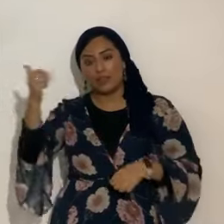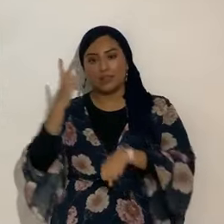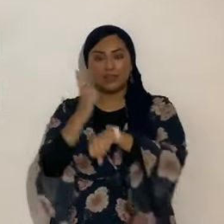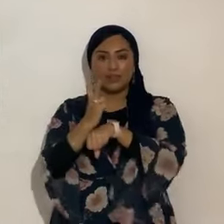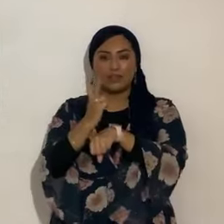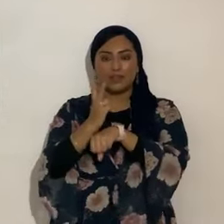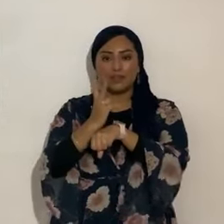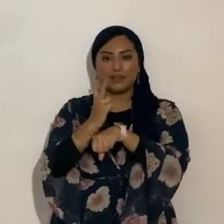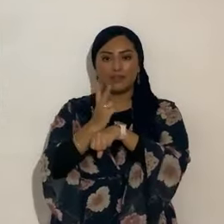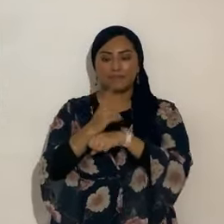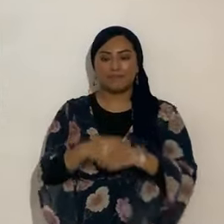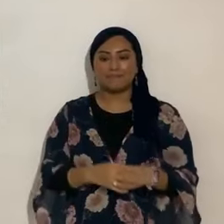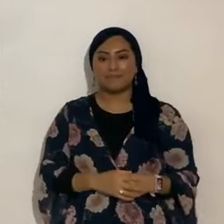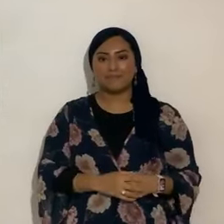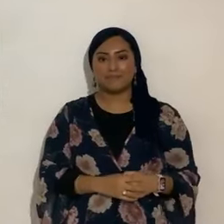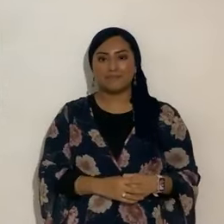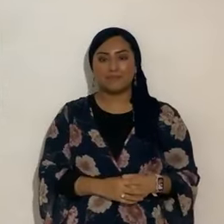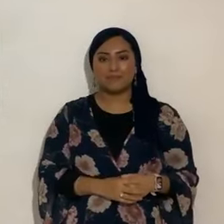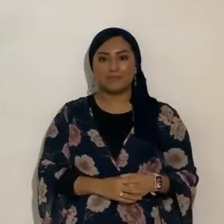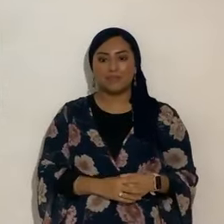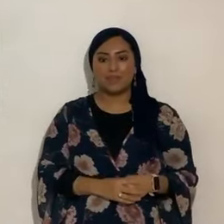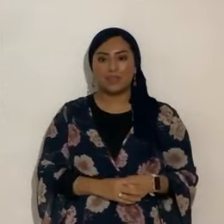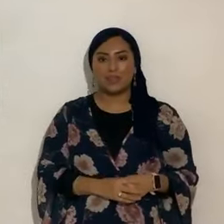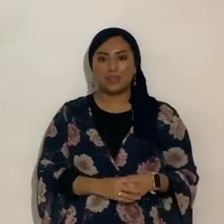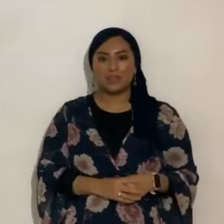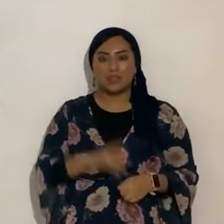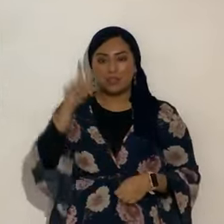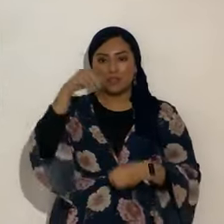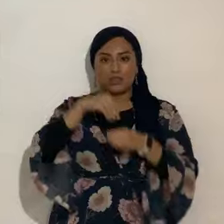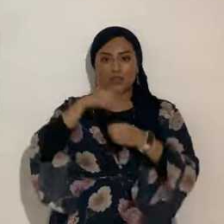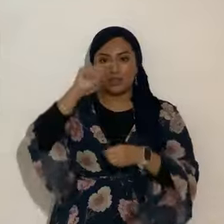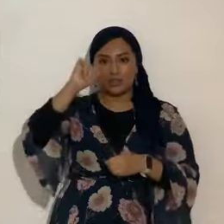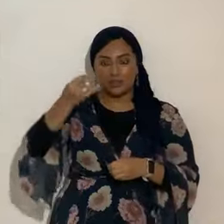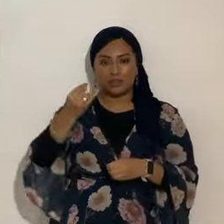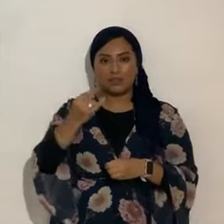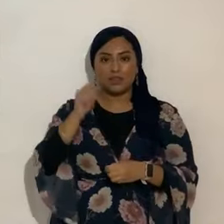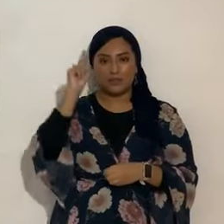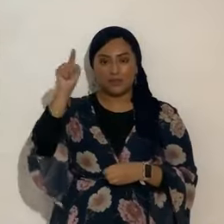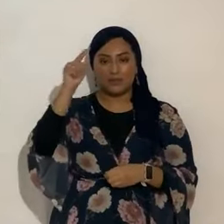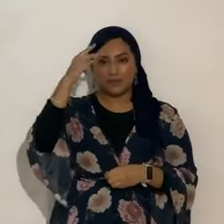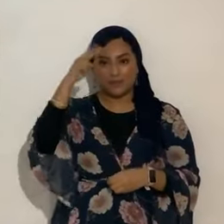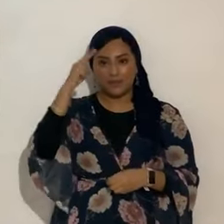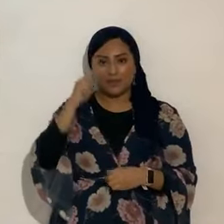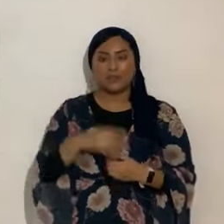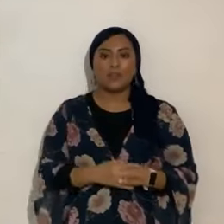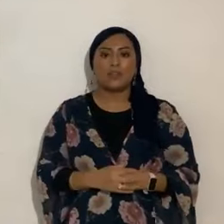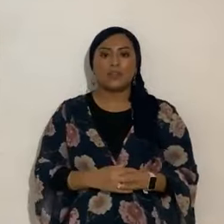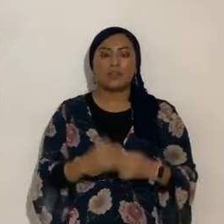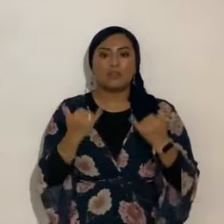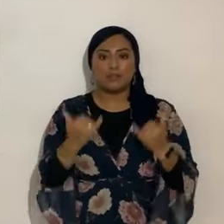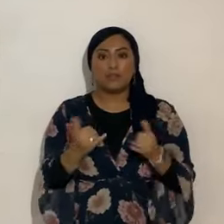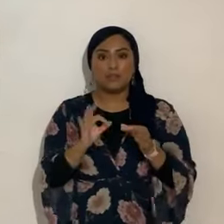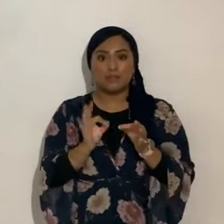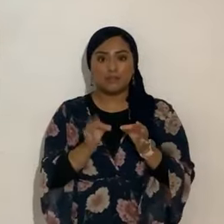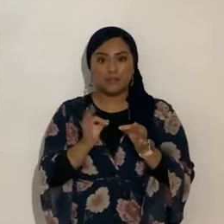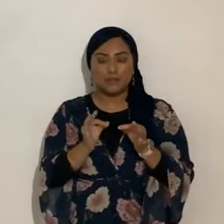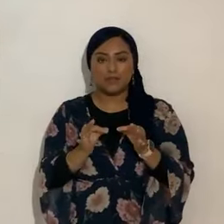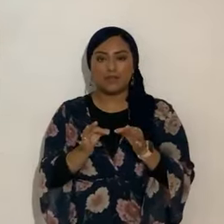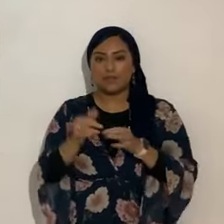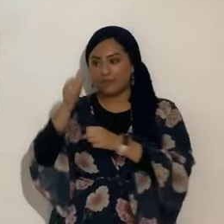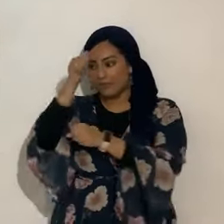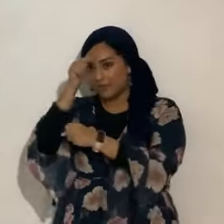congregación, ¿sí? Están allá en Tijuana, México, están traduciendo a un